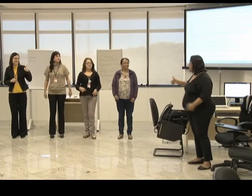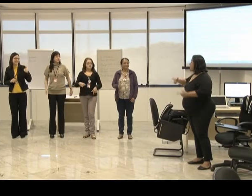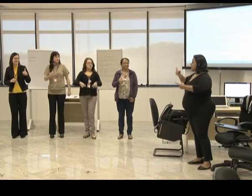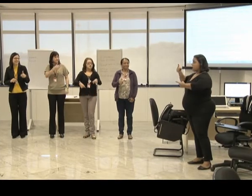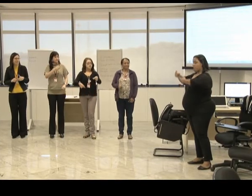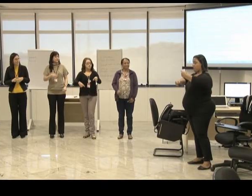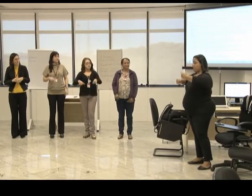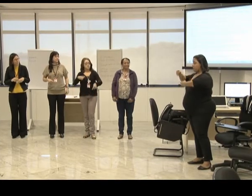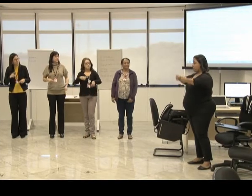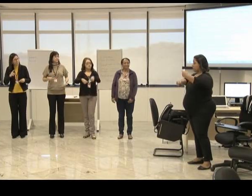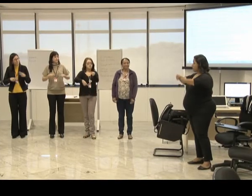Vira um.